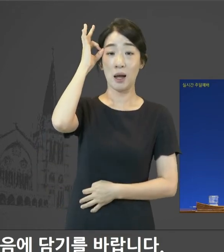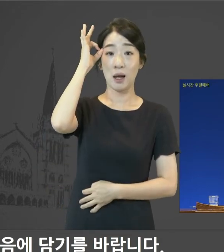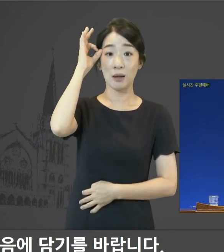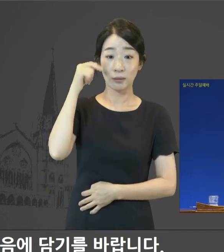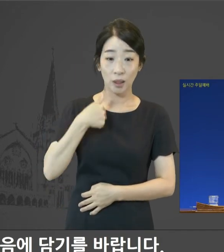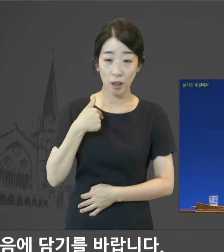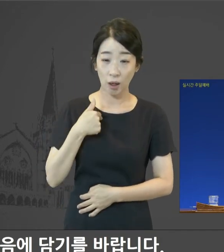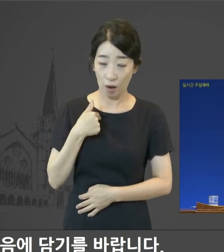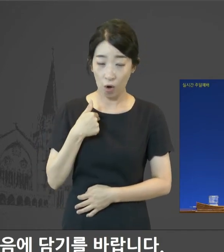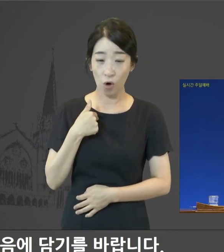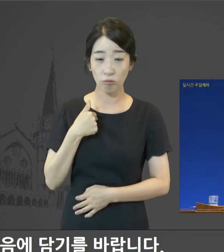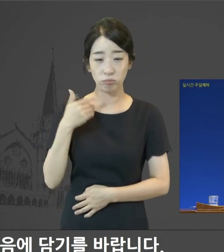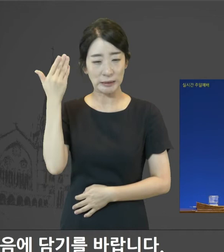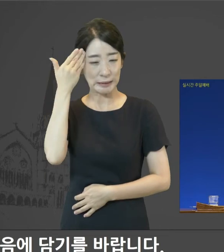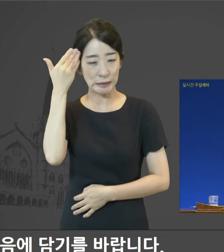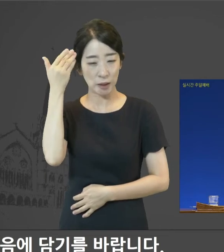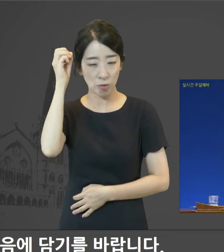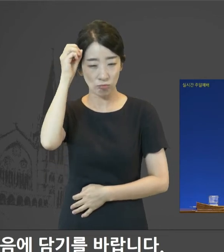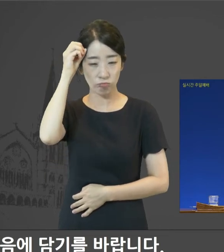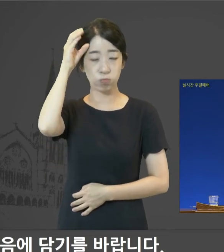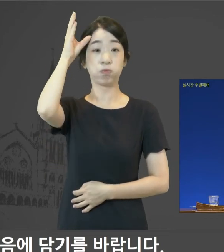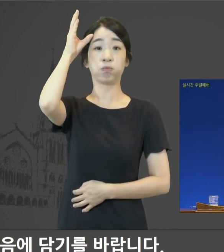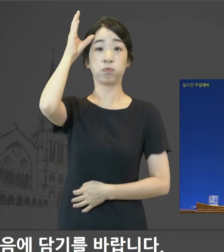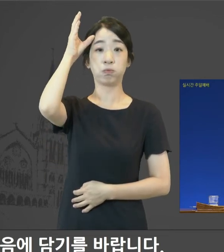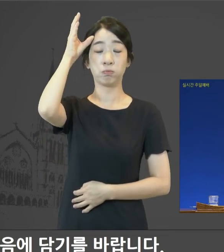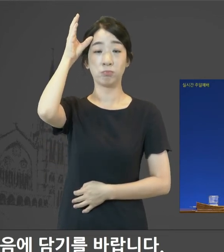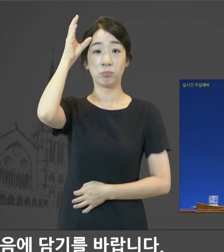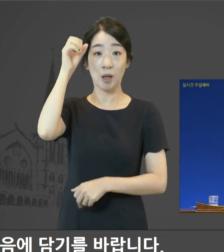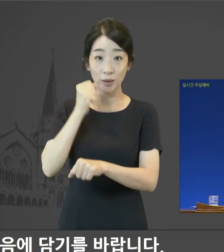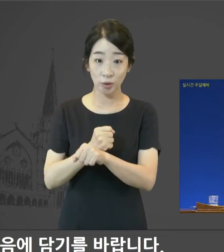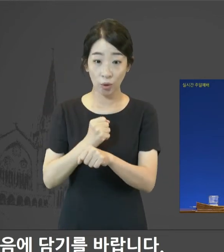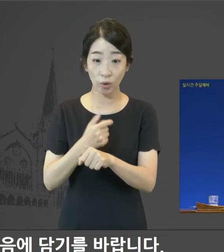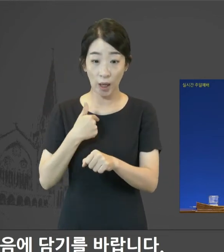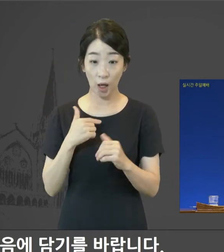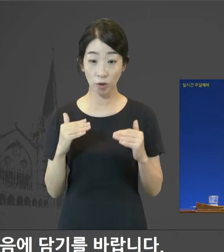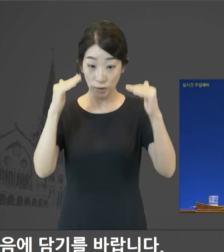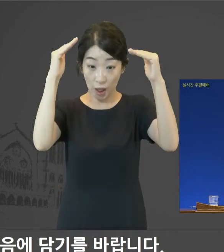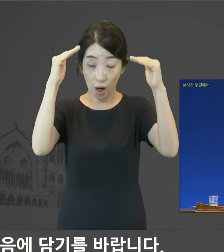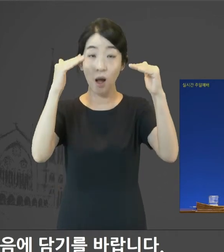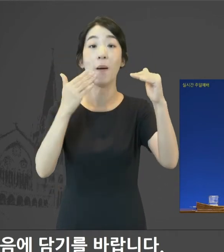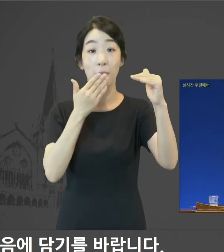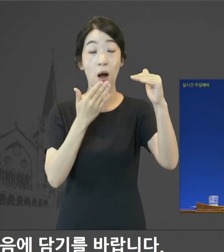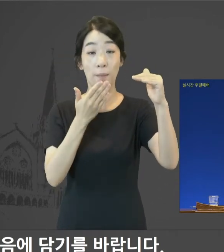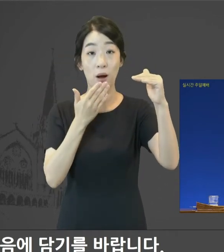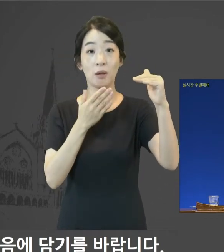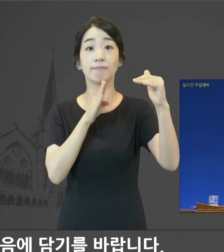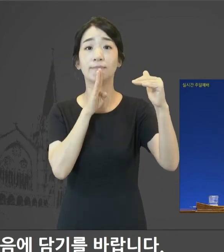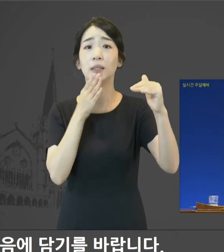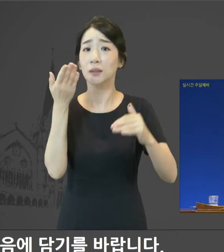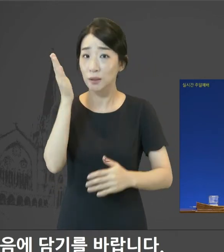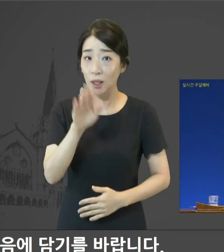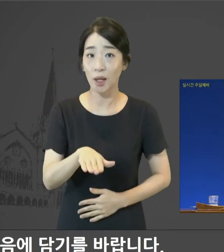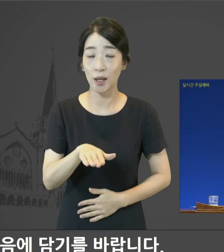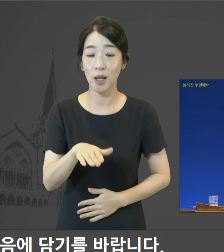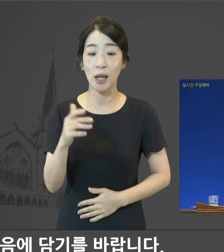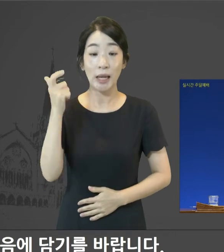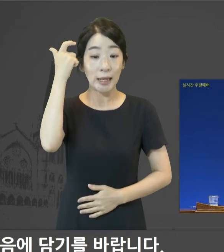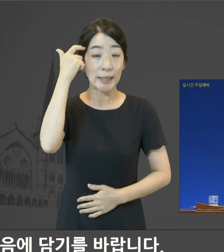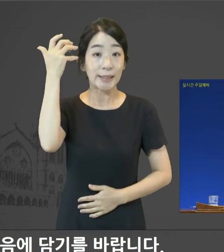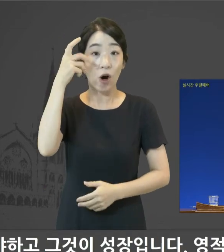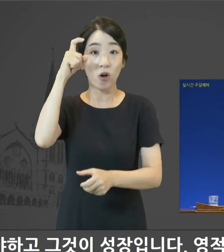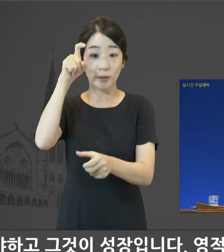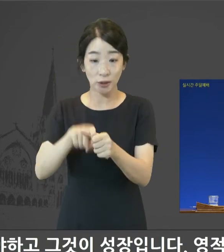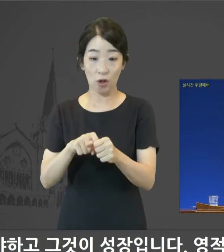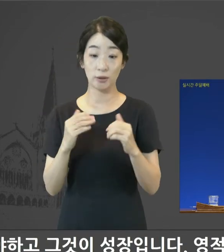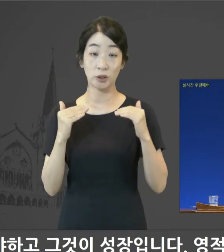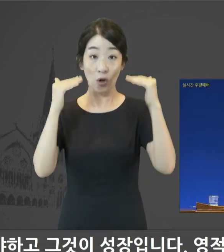내가 신령한 지식을 축적해서 성장이 일어나는 경우 있습니다. 그런데 영적 성장의 또